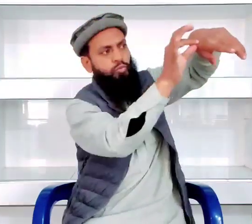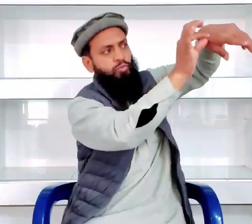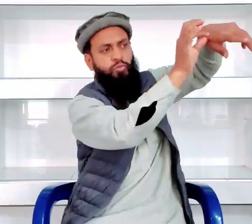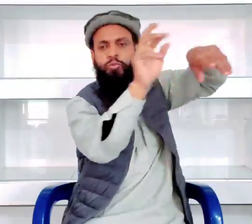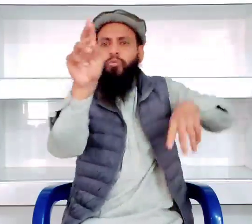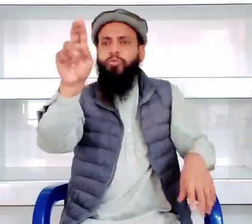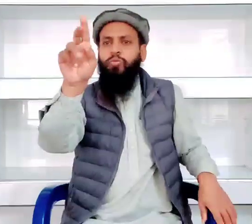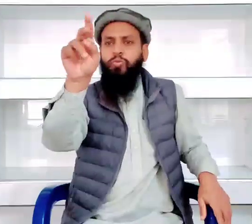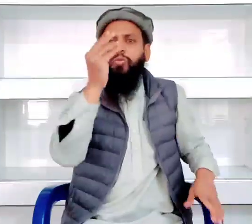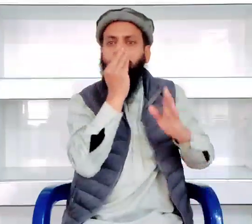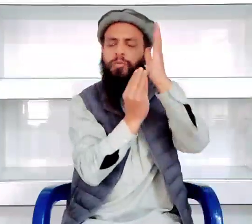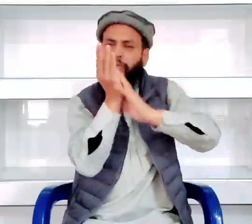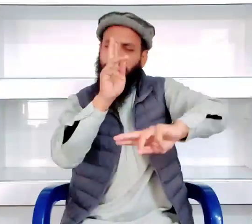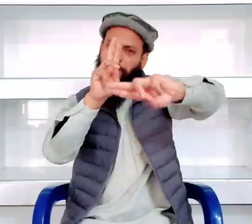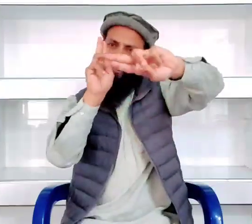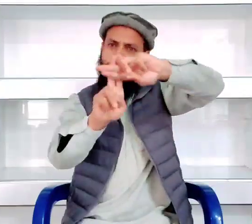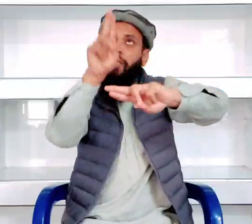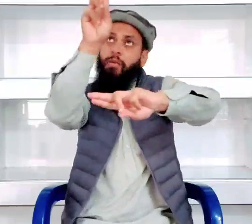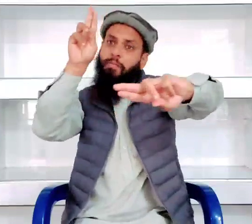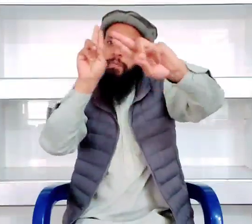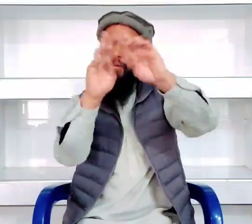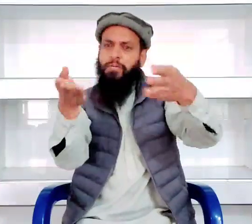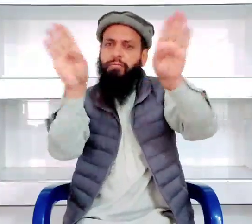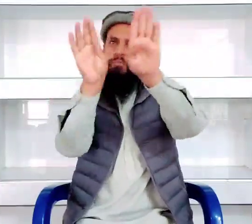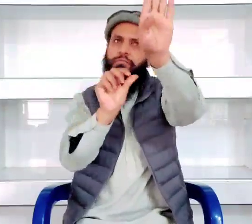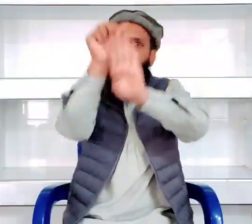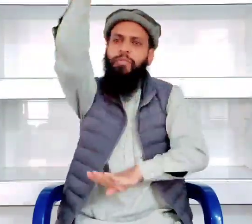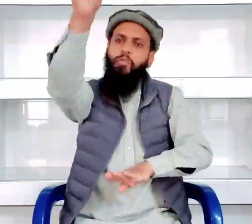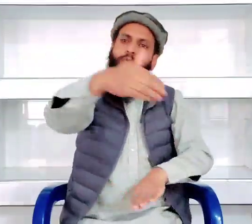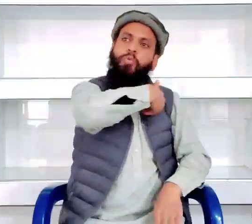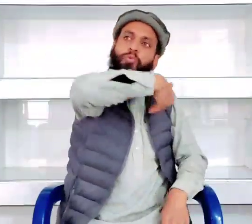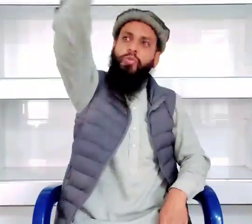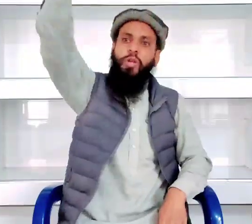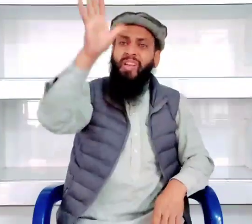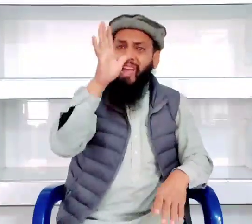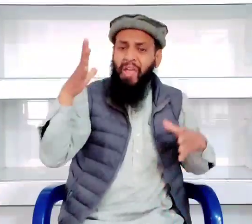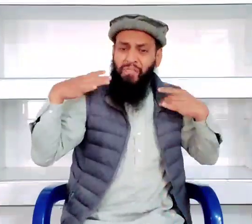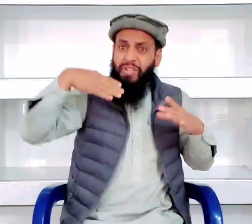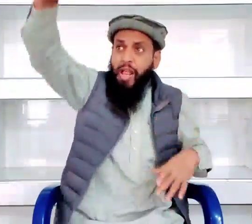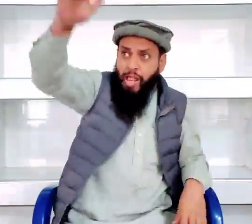الجنة اور جنت کے اندر داخل نہیں ہوئے گا. لہنوں ایسا